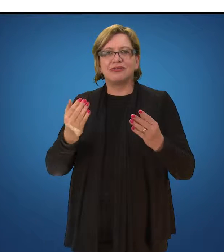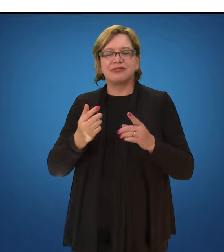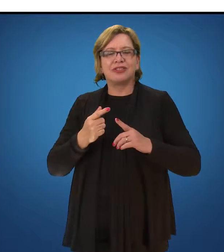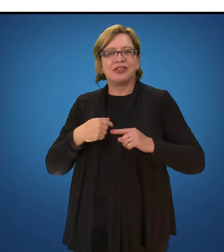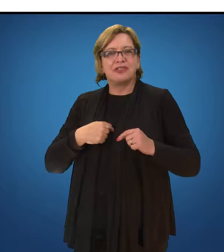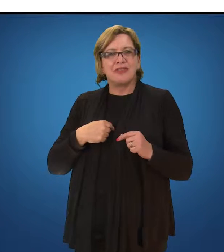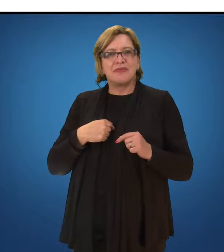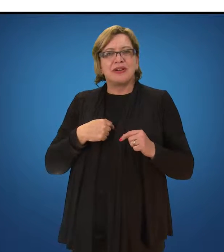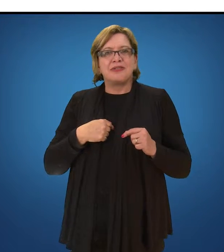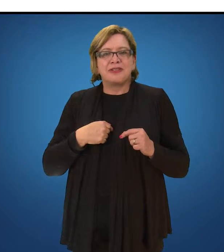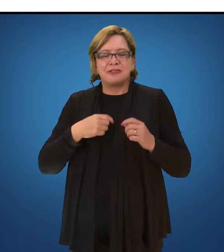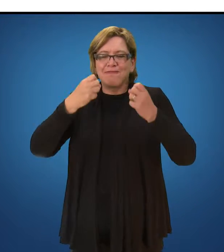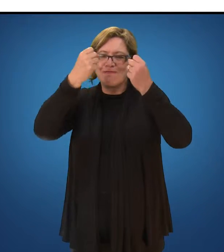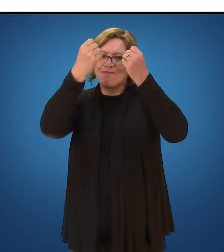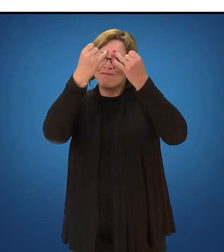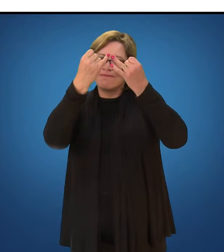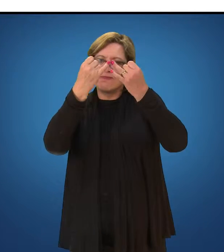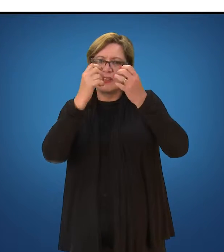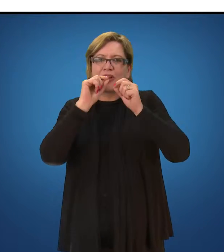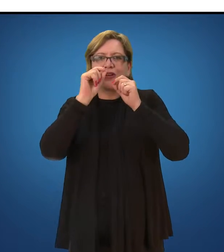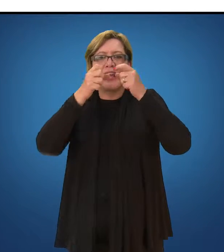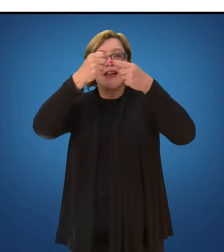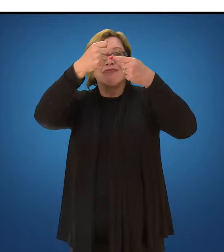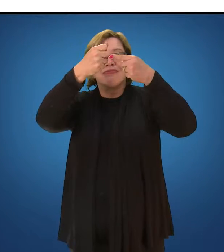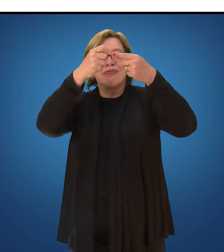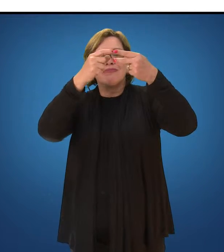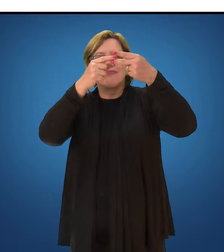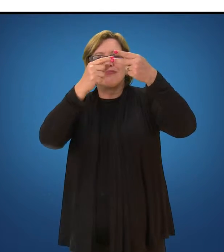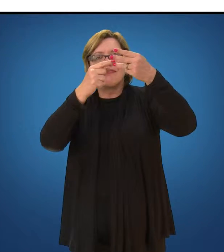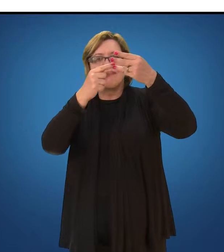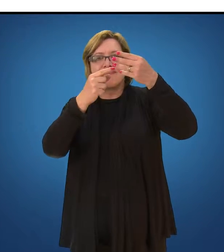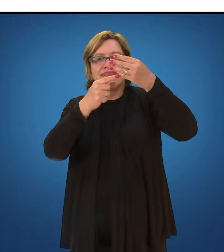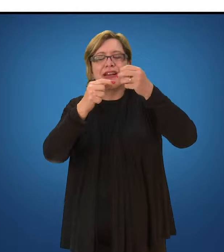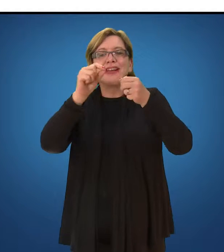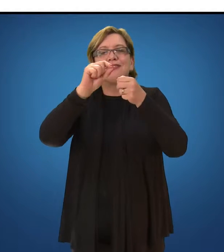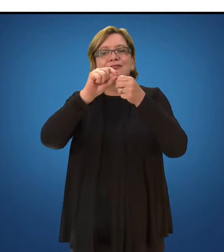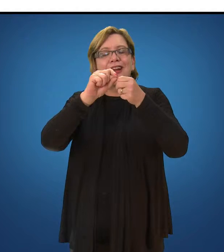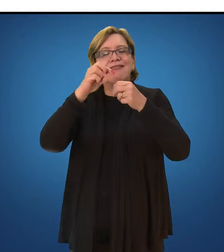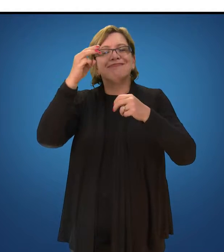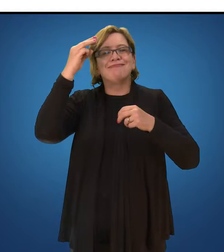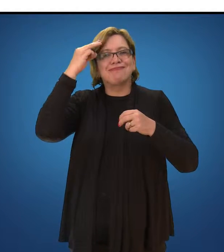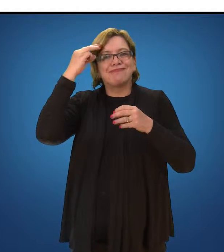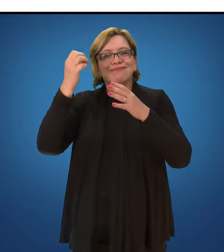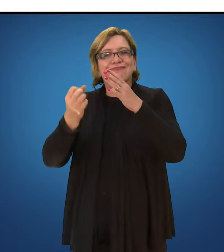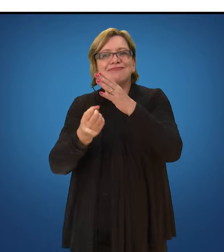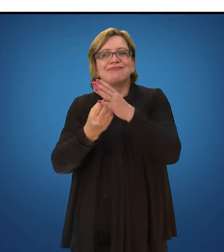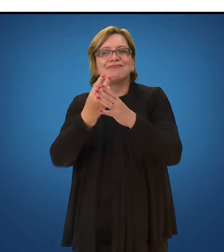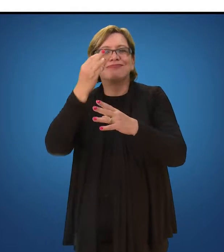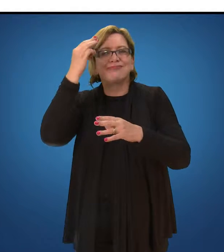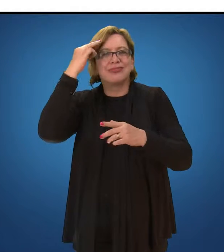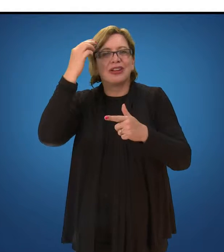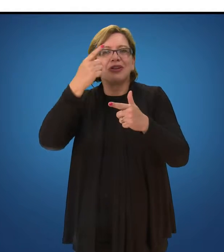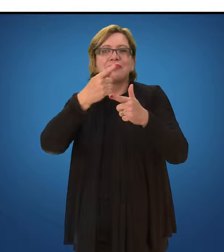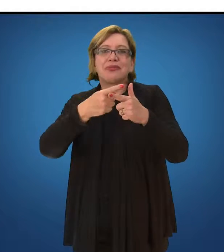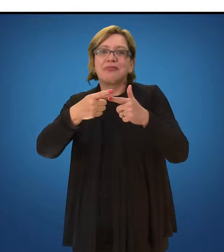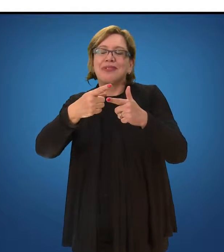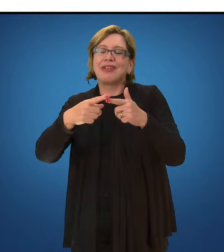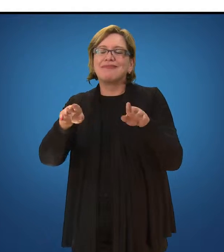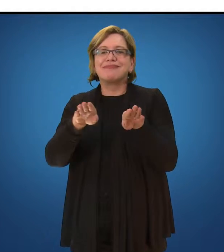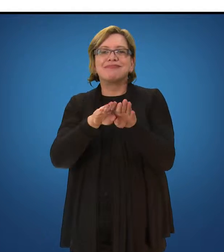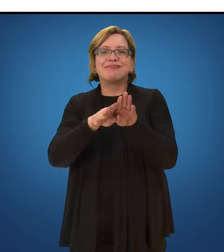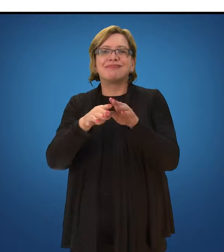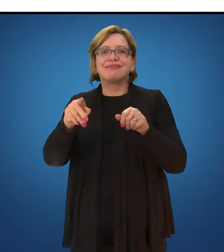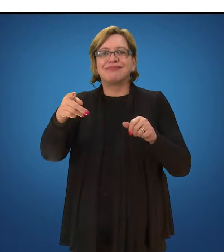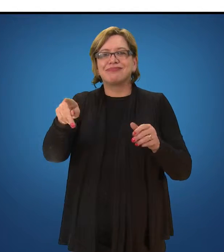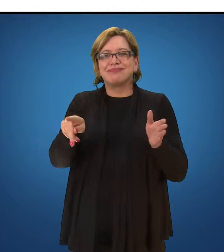vamos abordar um pouco alguns aspectos que constituem a memória, alguns problemas ligados à própria ideia de